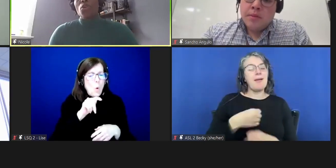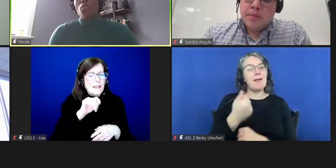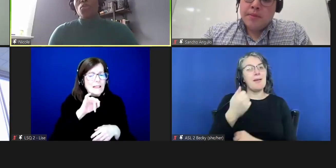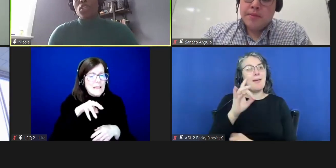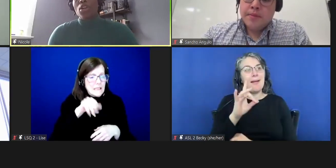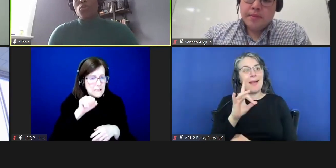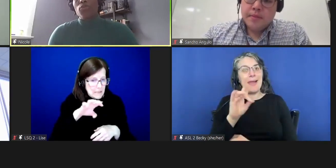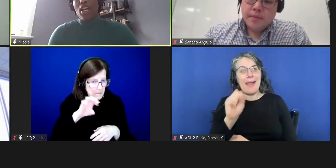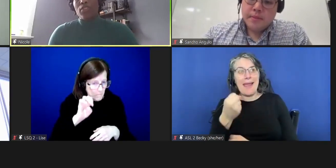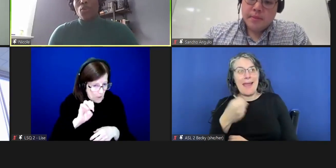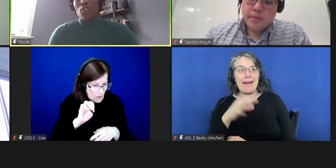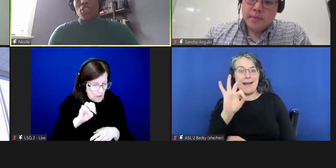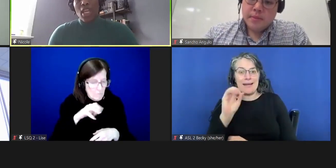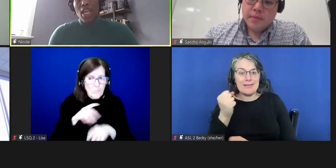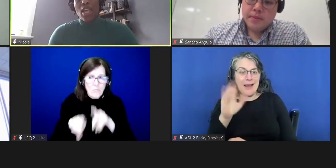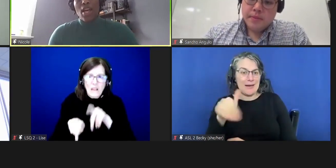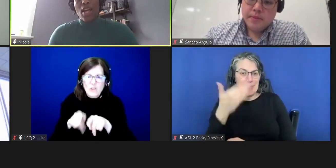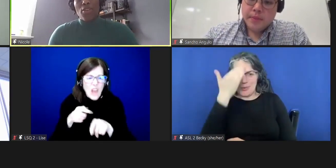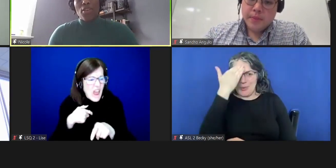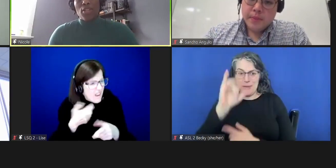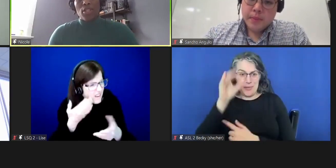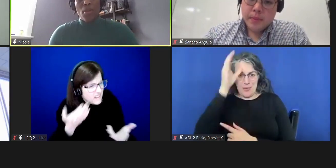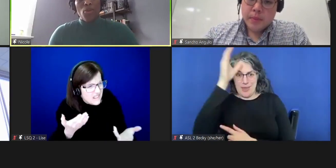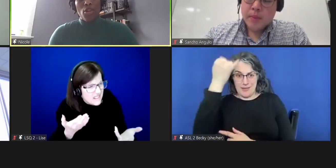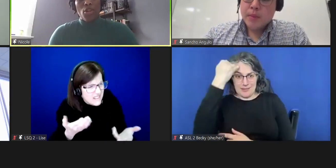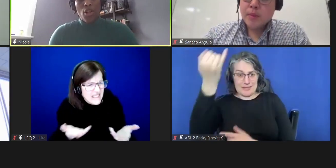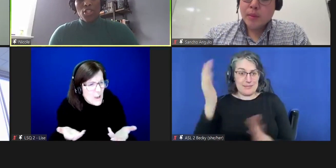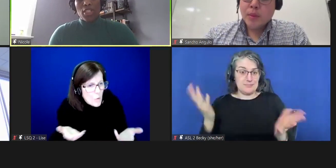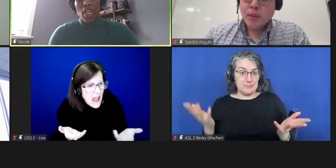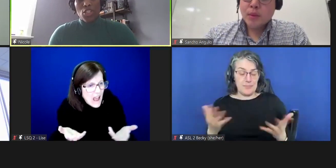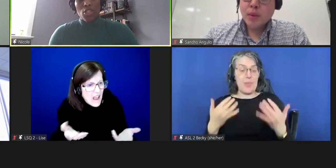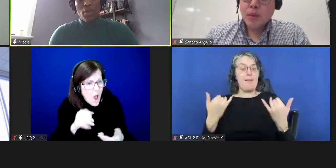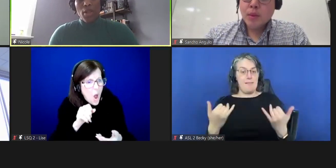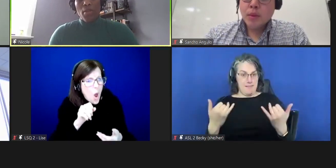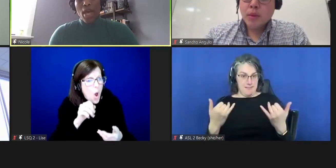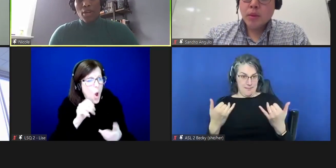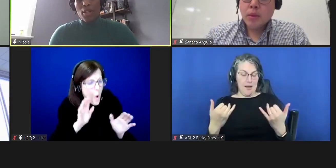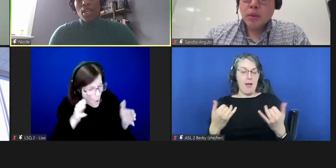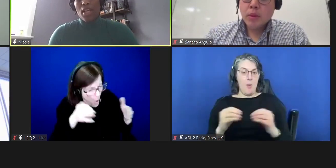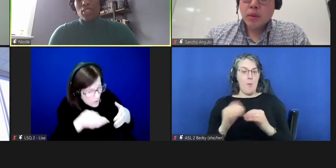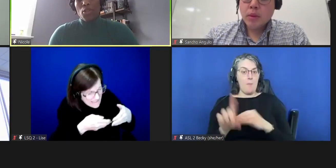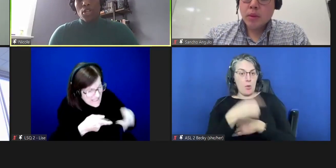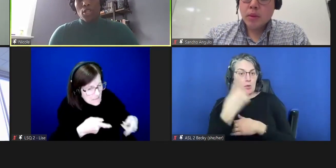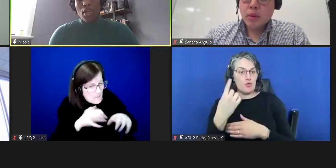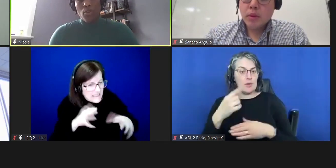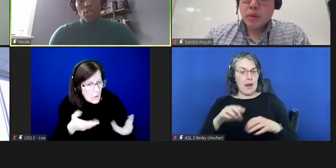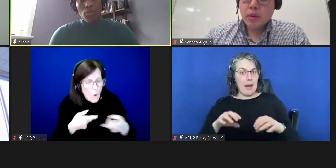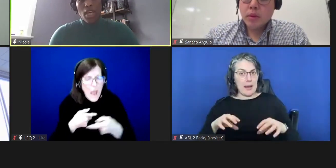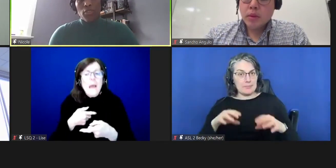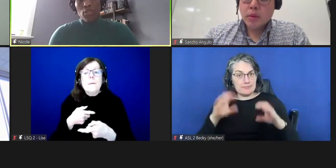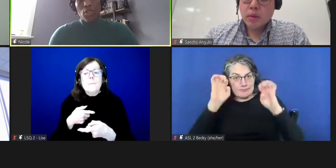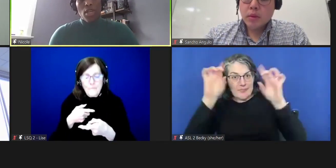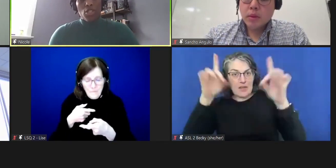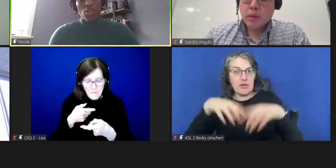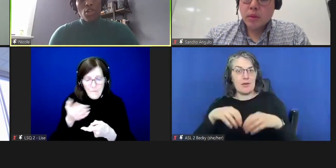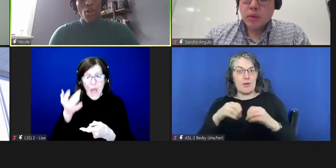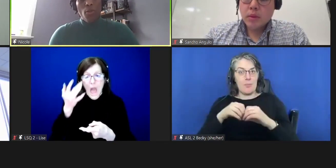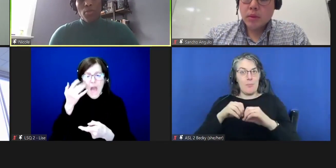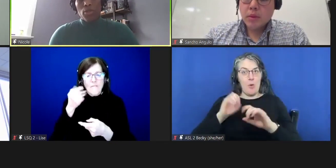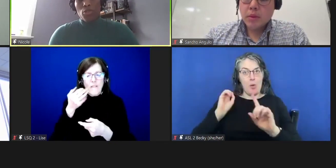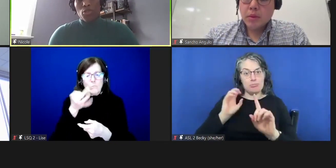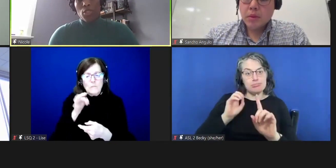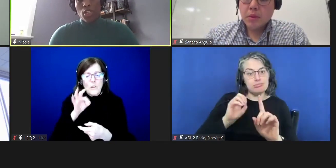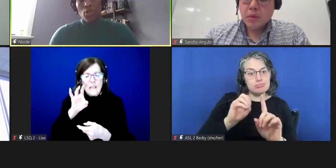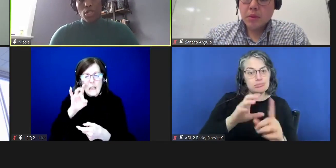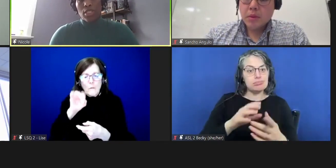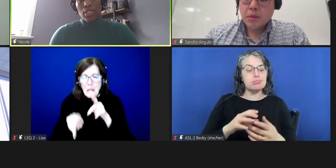80, encore moins, les gens ne savaient pas ce que c'était. Et alors maintenant, pour en arriver à aujourd'hui, je pense que les gens sont beaucoup plus sensibilisés, sont beaucoup